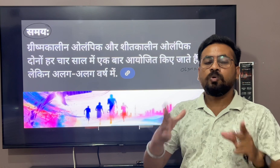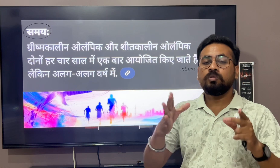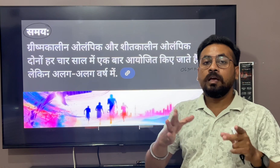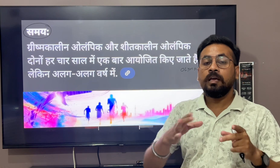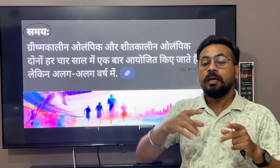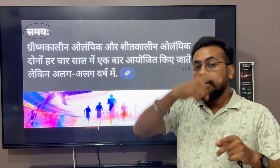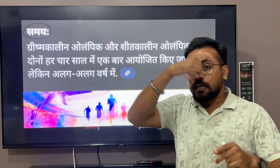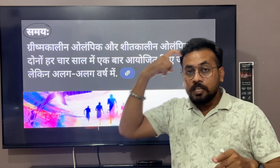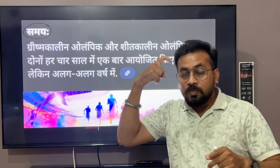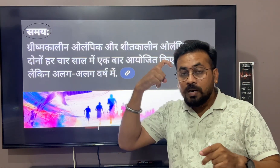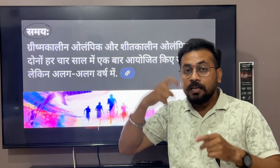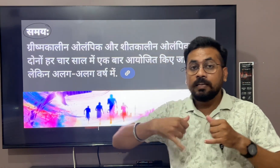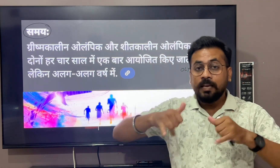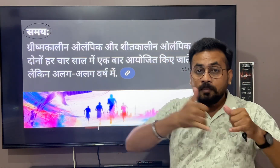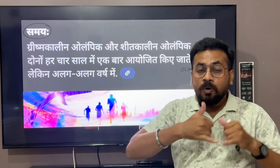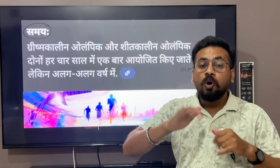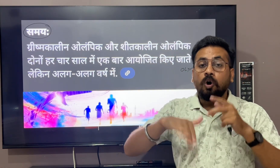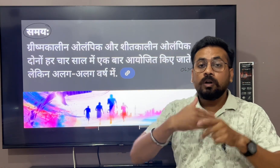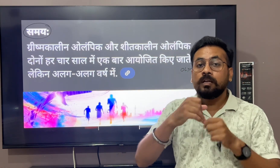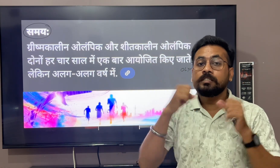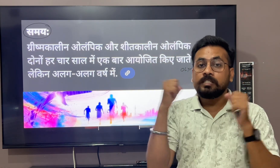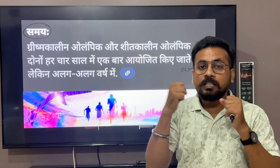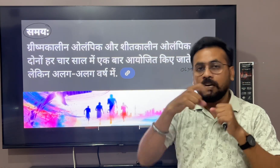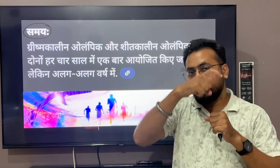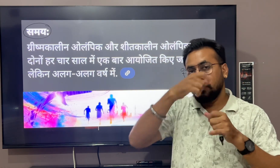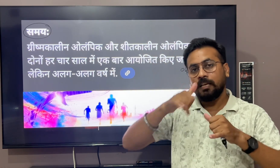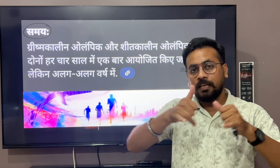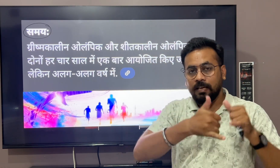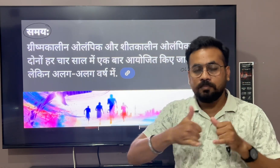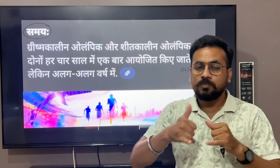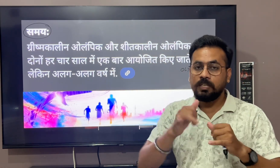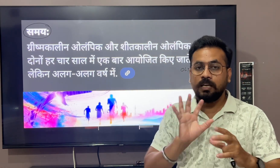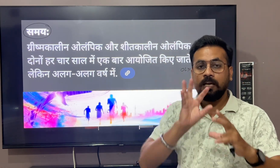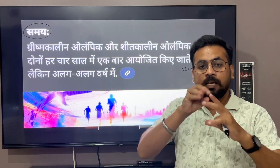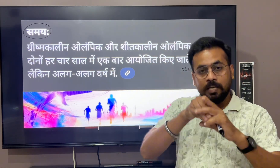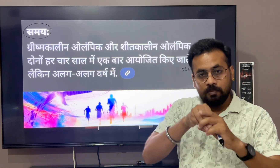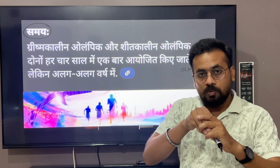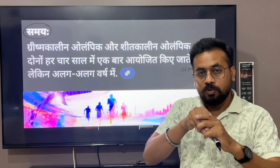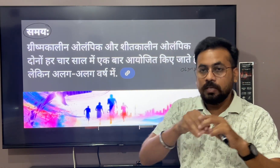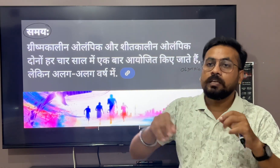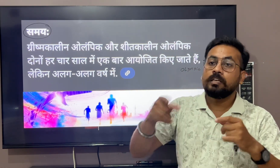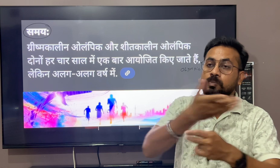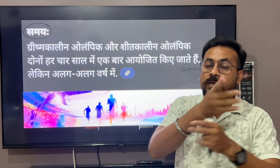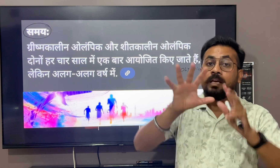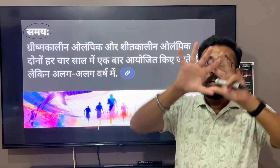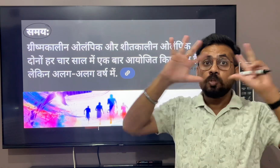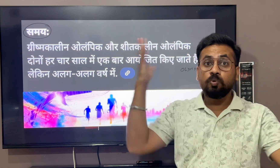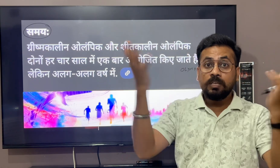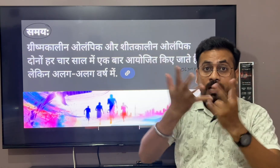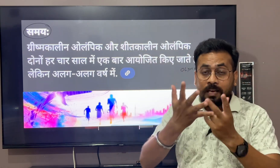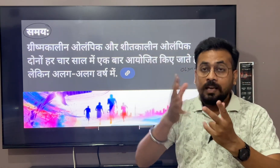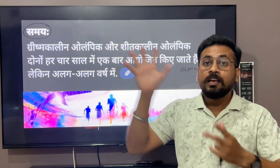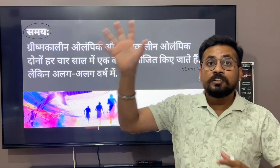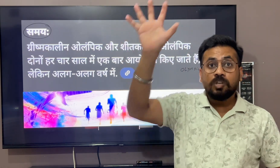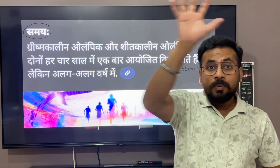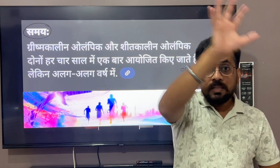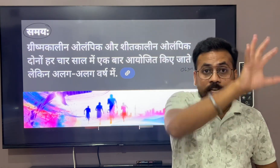है, ग्रीष्मकालीन गेम और शीतकालीन गेम, ठीक है ना। और इसमें दुनिया के सभी देशों